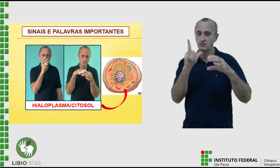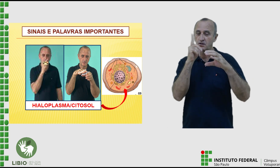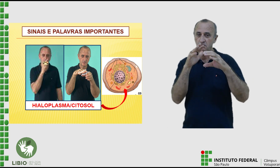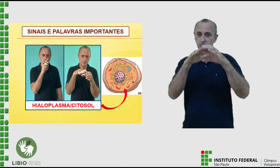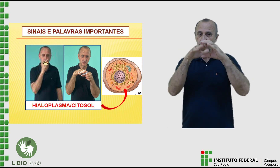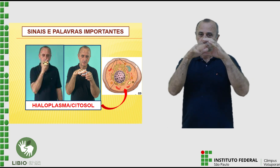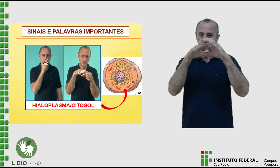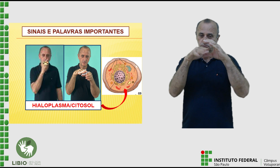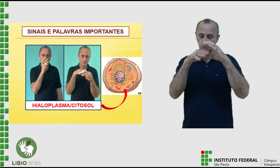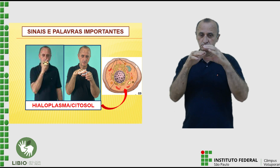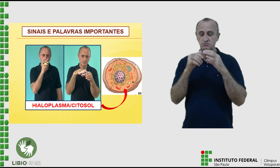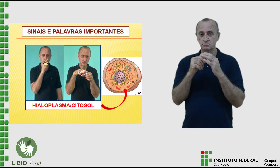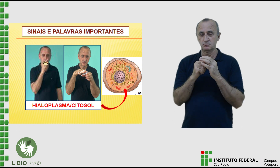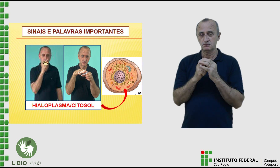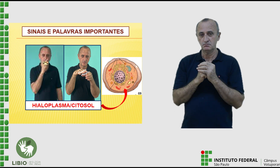citossol.